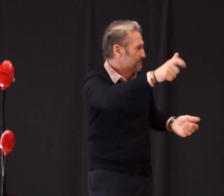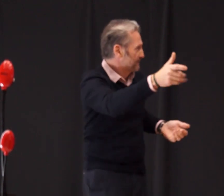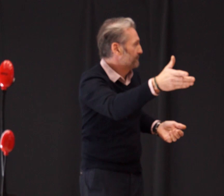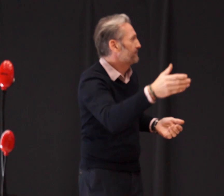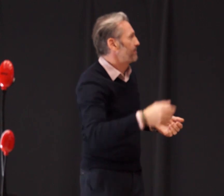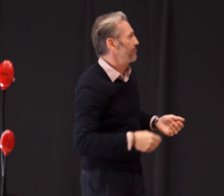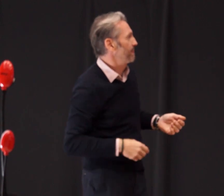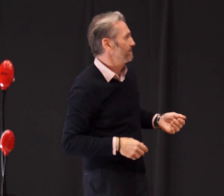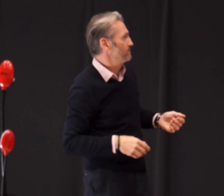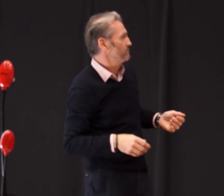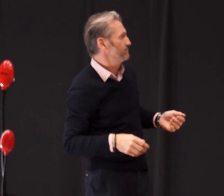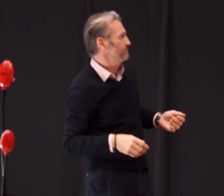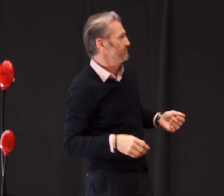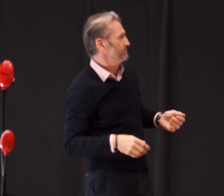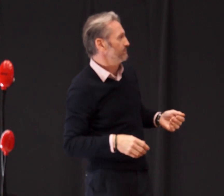de colère, effectivement, ce signe-là.